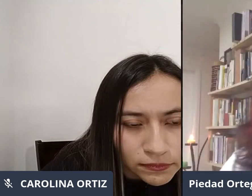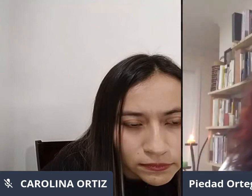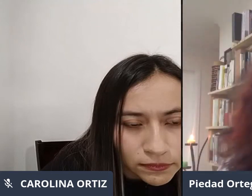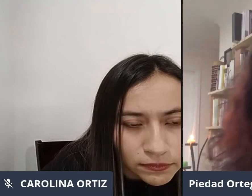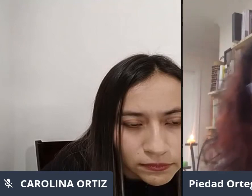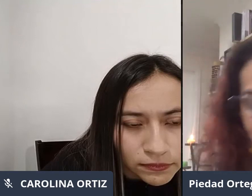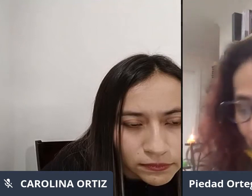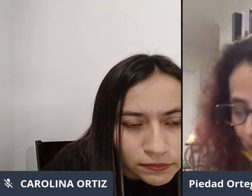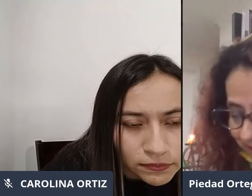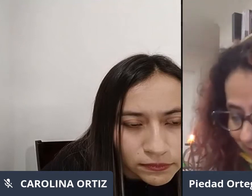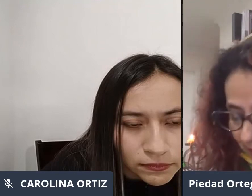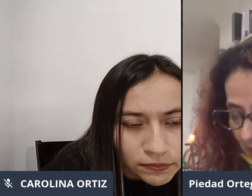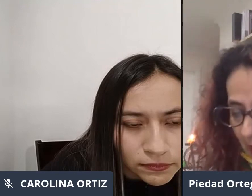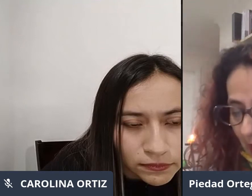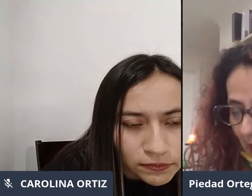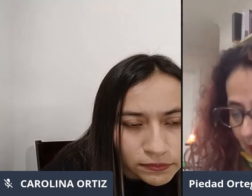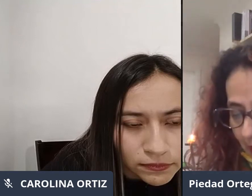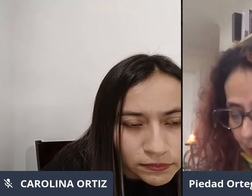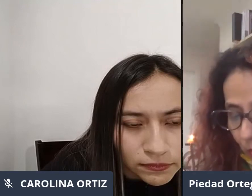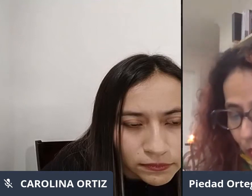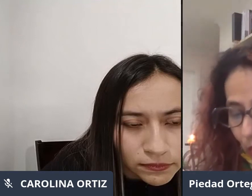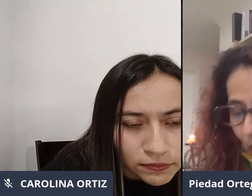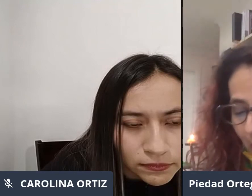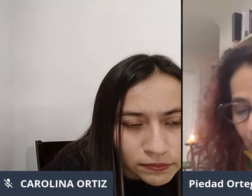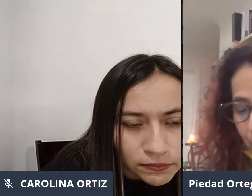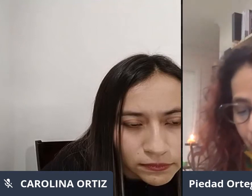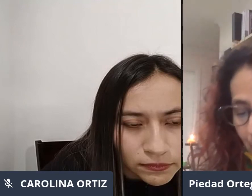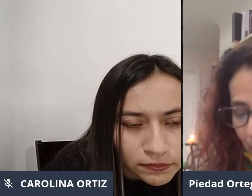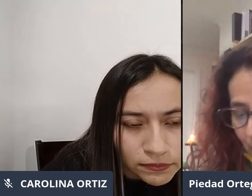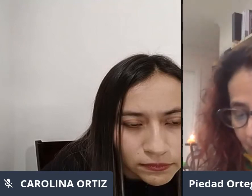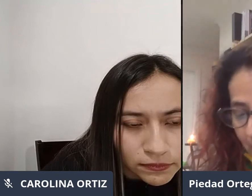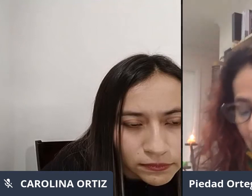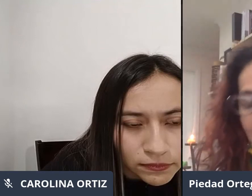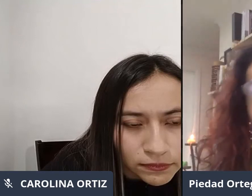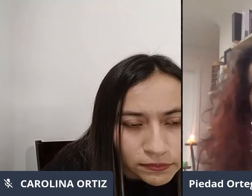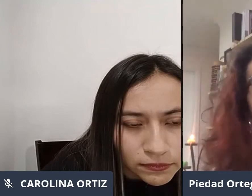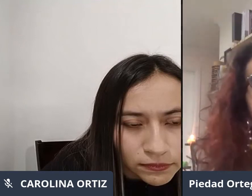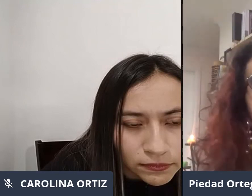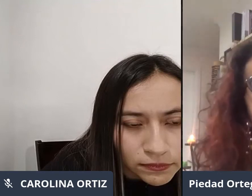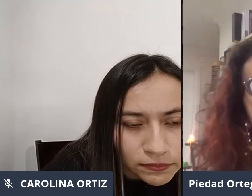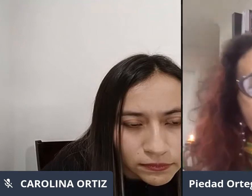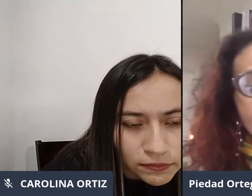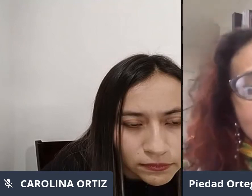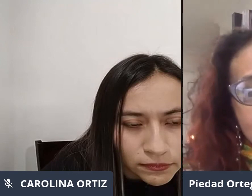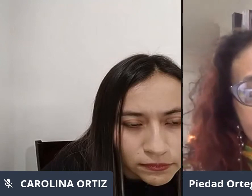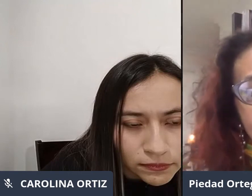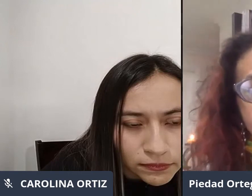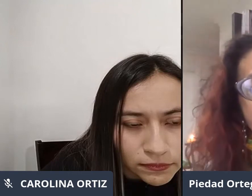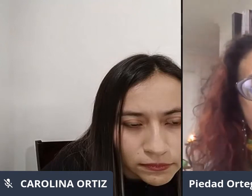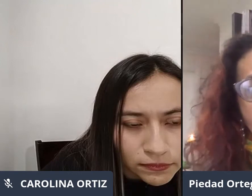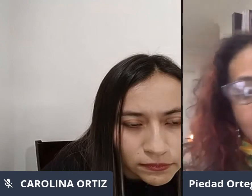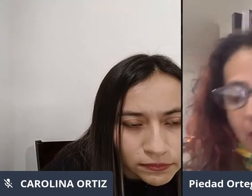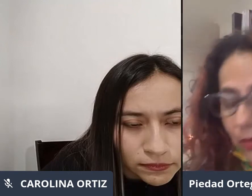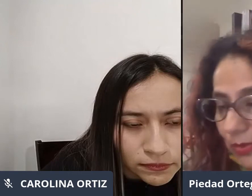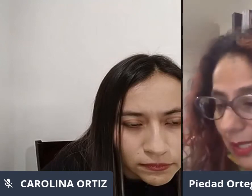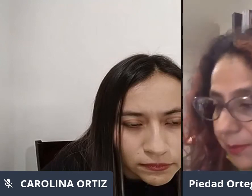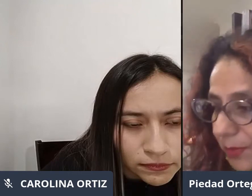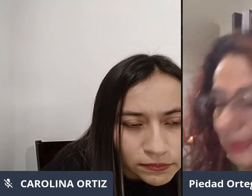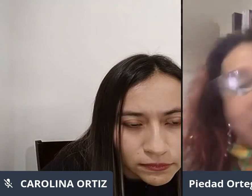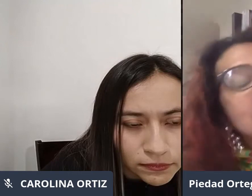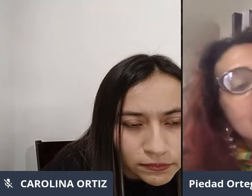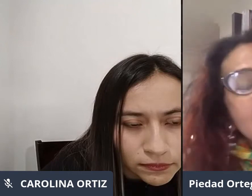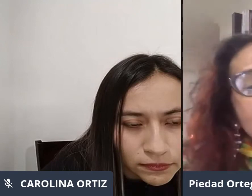vida en colectivo. De modo que es un proyecto de vida que se contextualiza, por eso